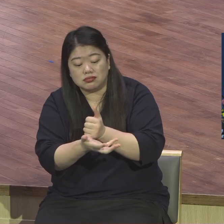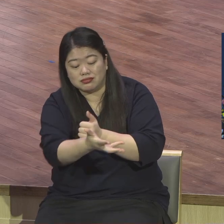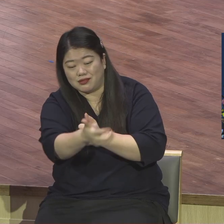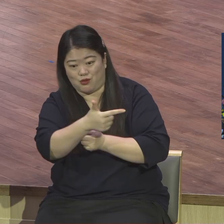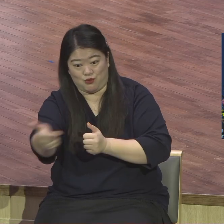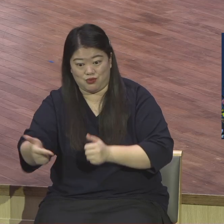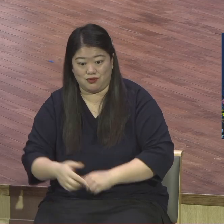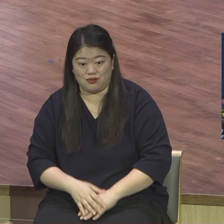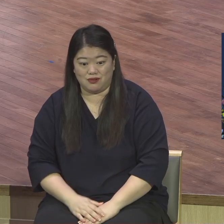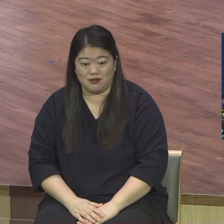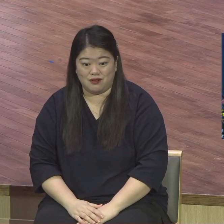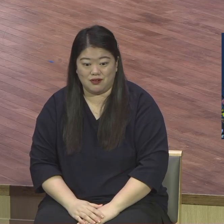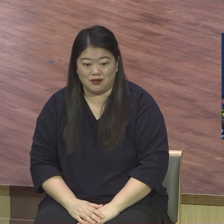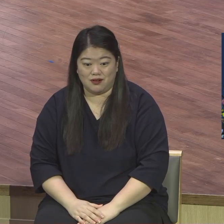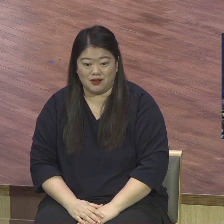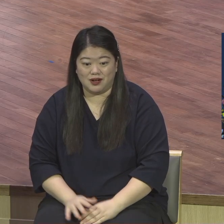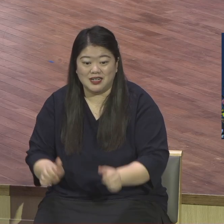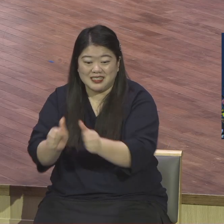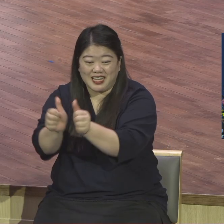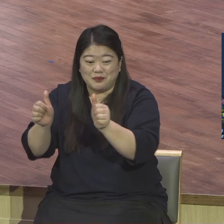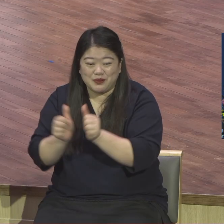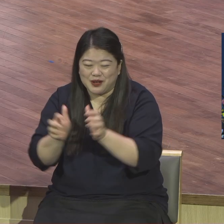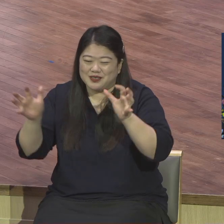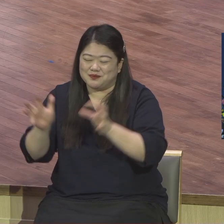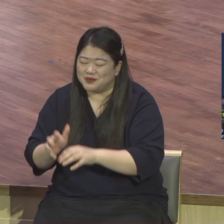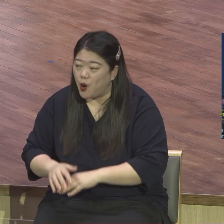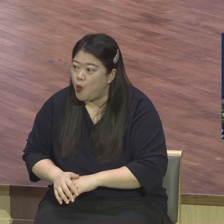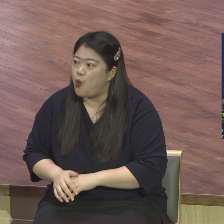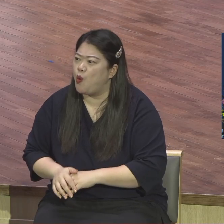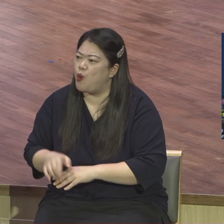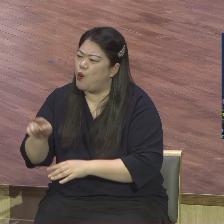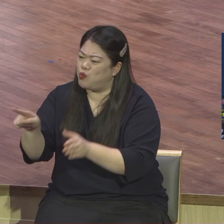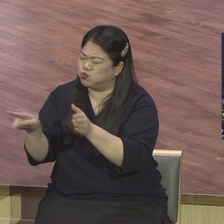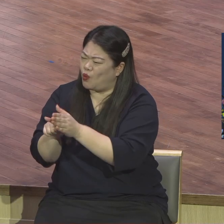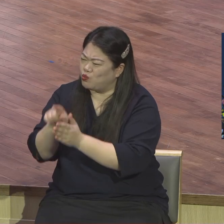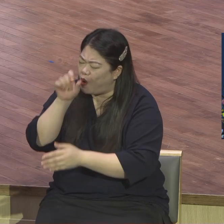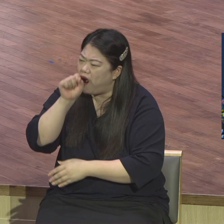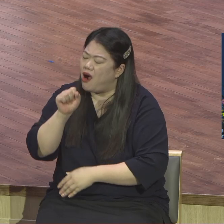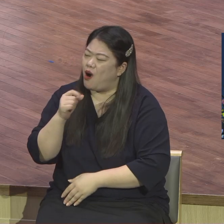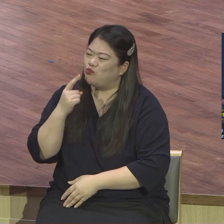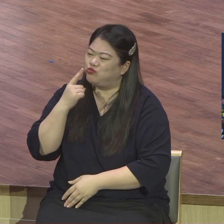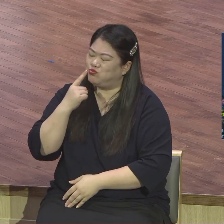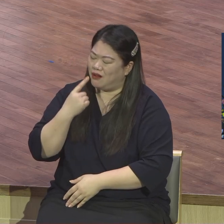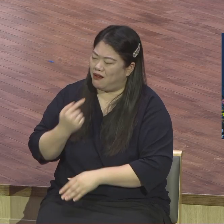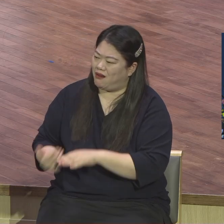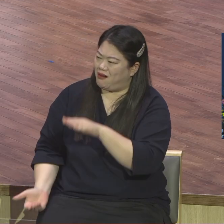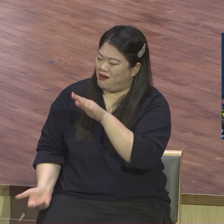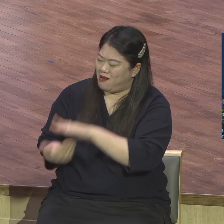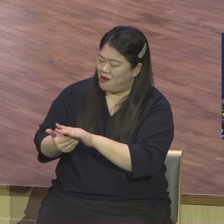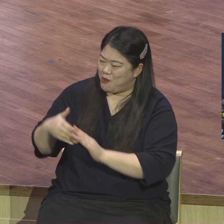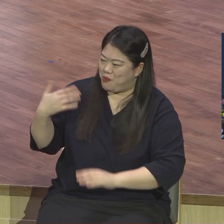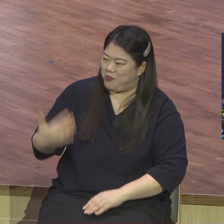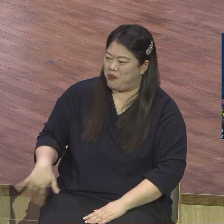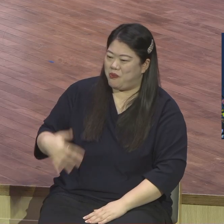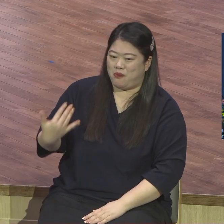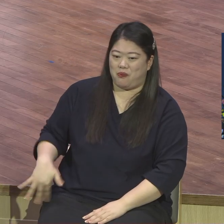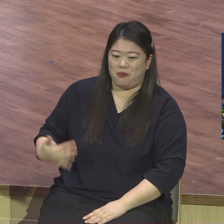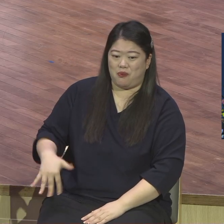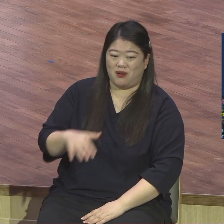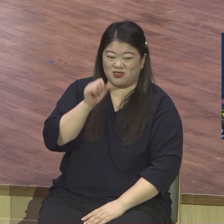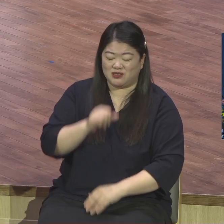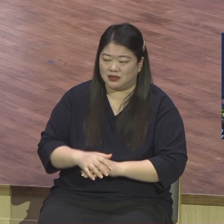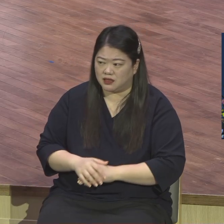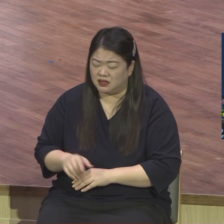정말 부럽다. 저런 믿음으로 어떻게 저런 믿음이 좋냐. 믿음의 만렙이네. 이런 성도를 다